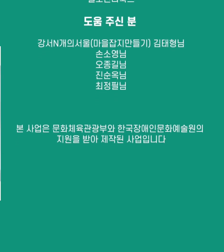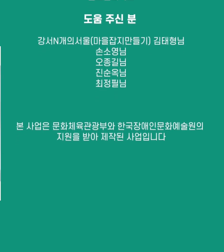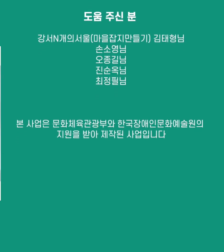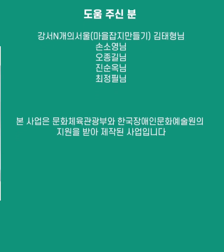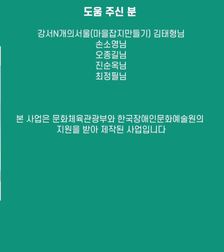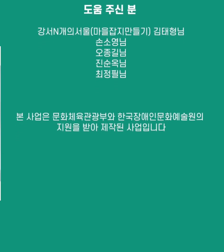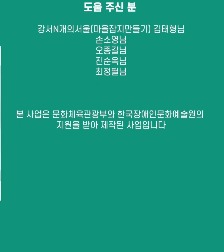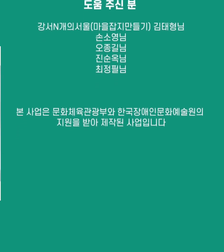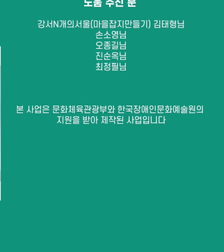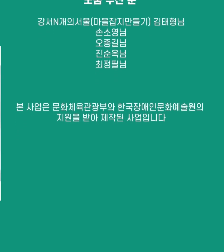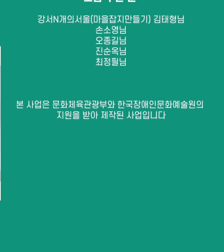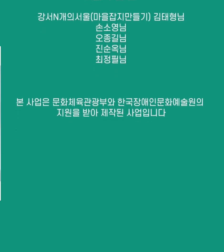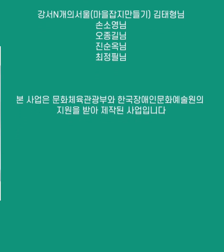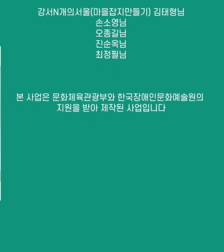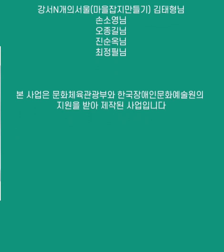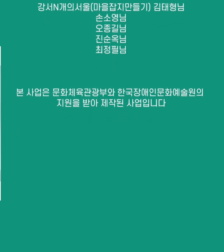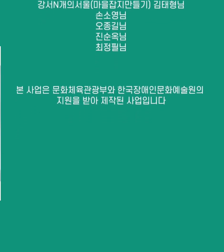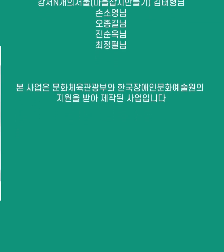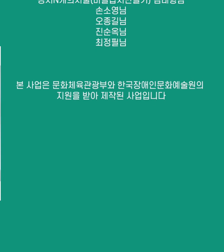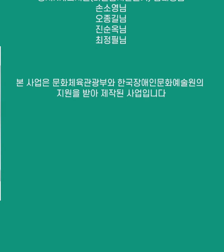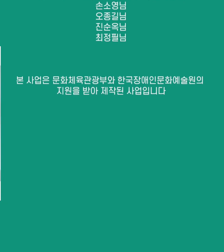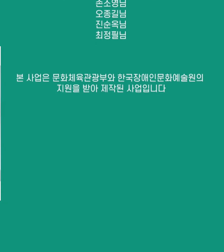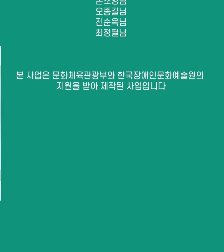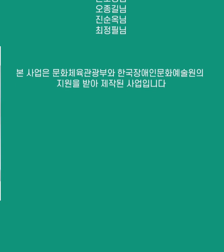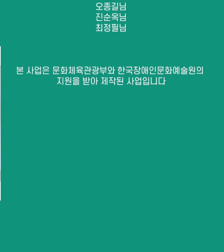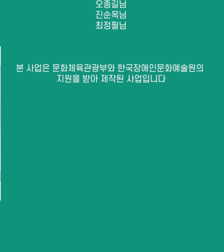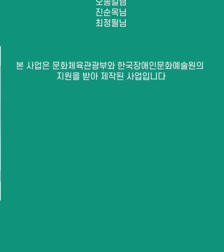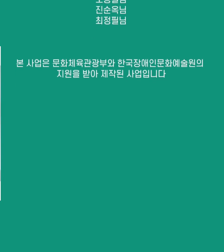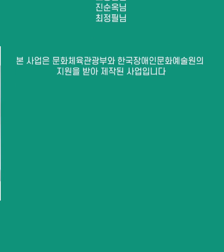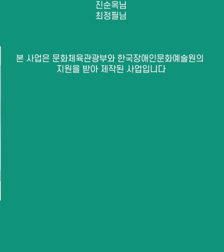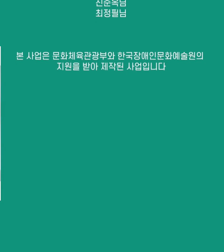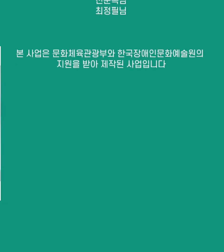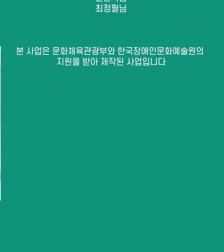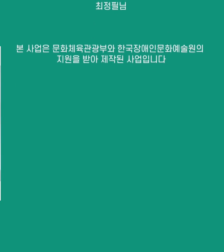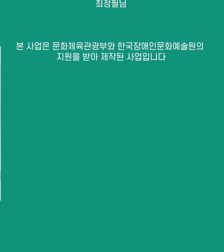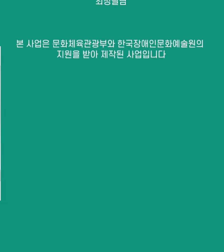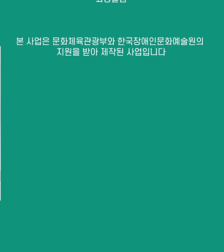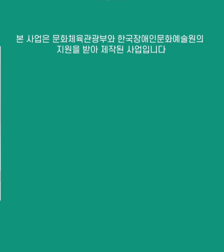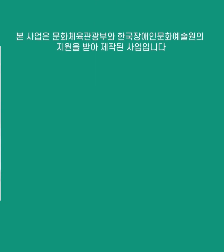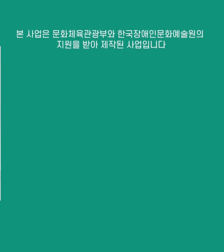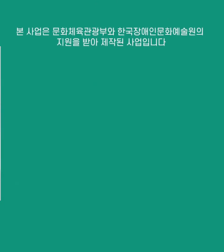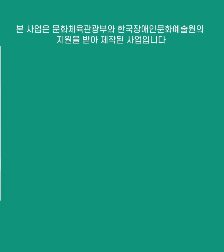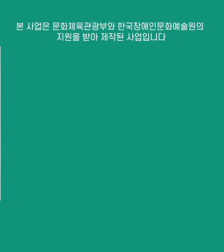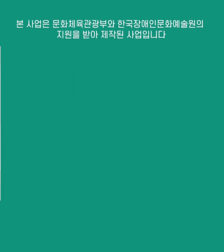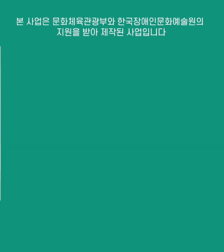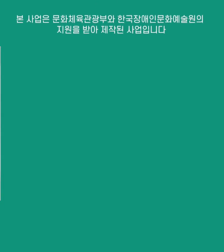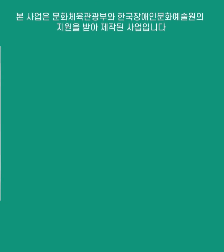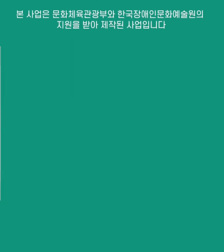책을 질문이 조금 죄송해요. 어려웠던 것 같아요. 네.